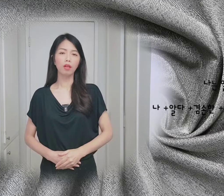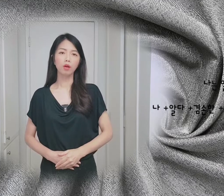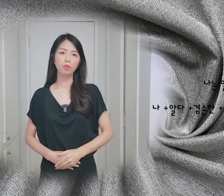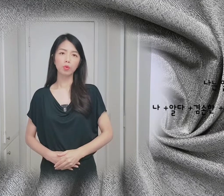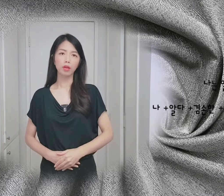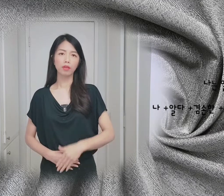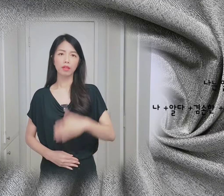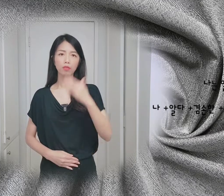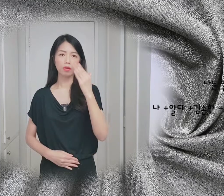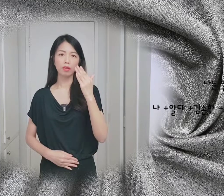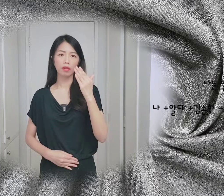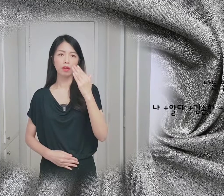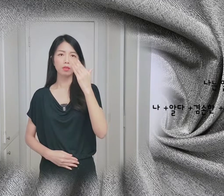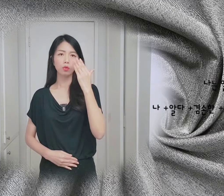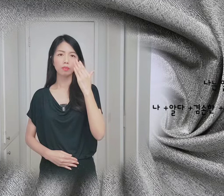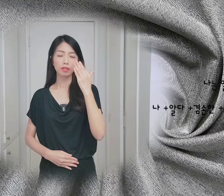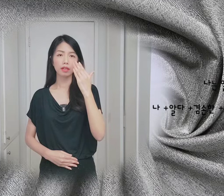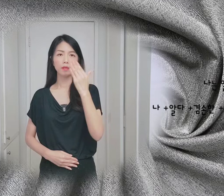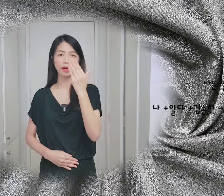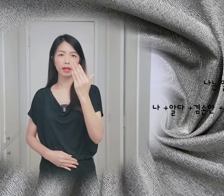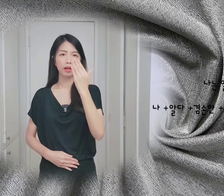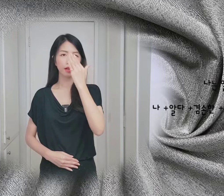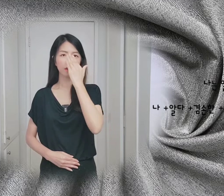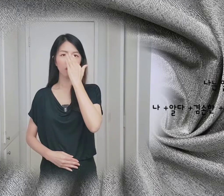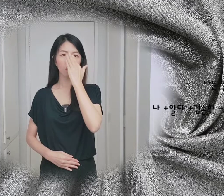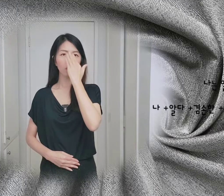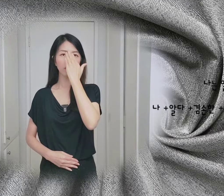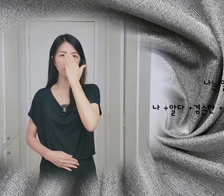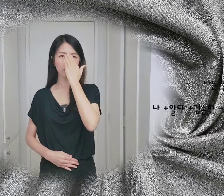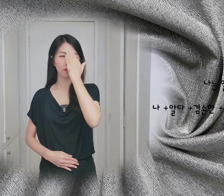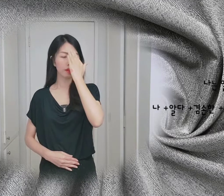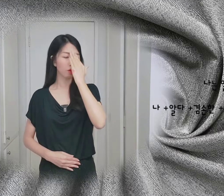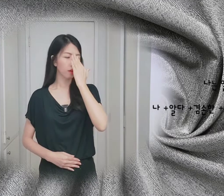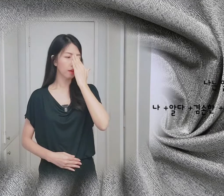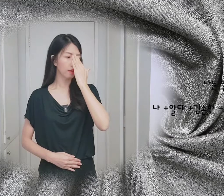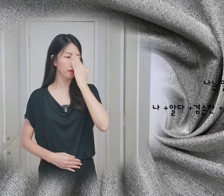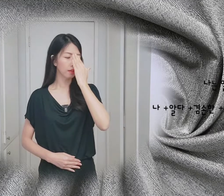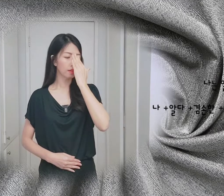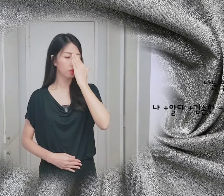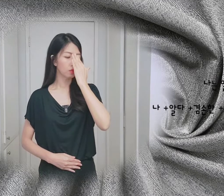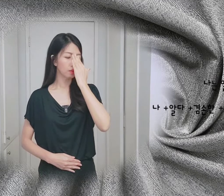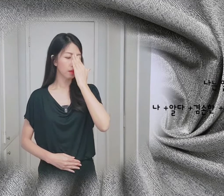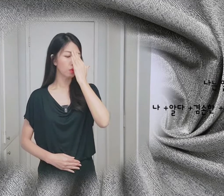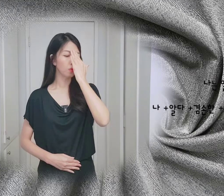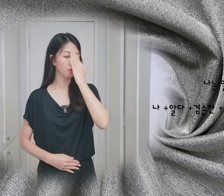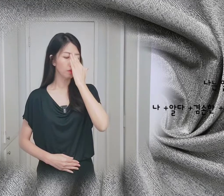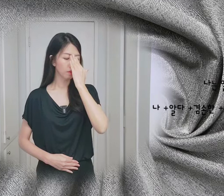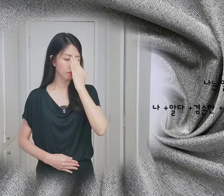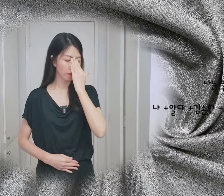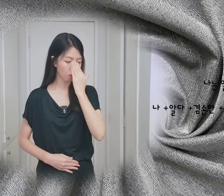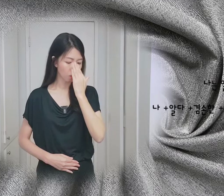해줬는데요. 겸손이라고 한 뜻의 수어는 손등이 밖을 향하게 해서 코 있는 쪽을 이렇게 대시고